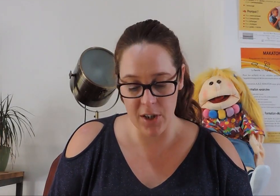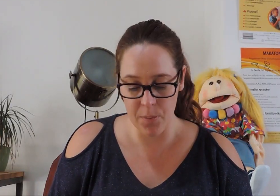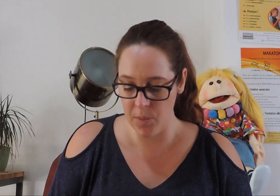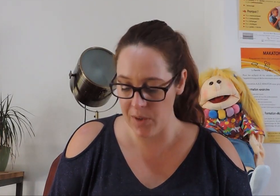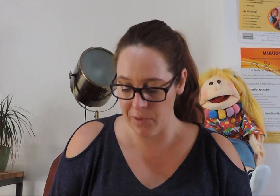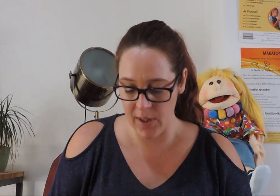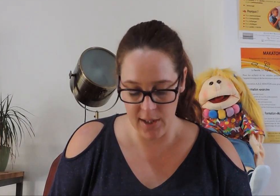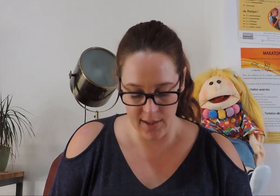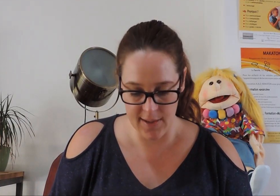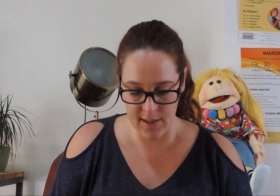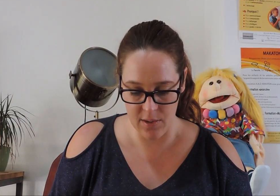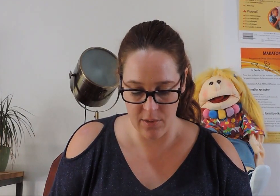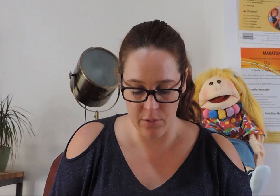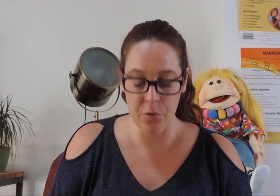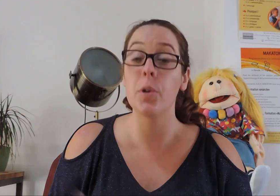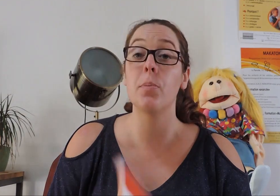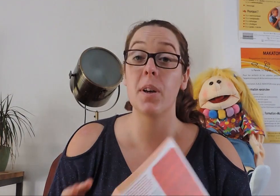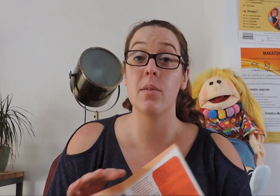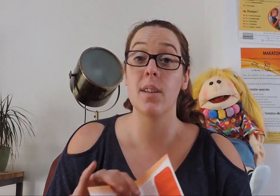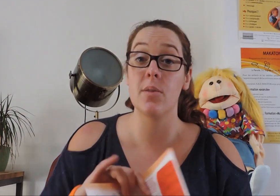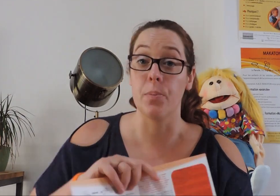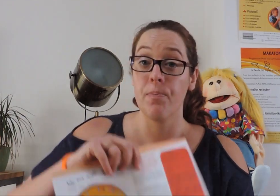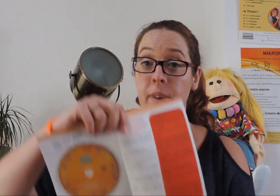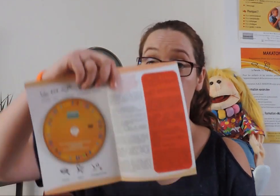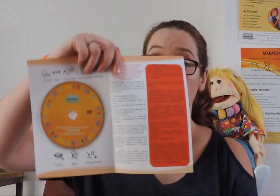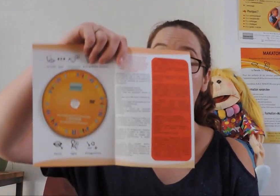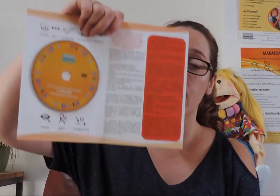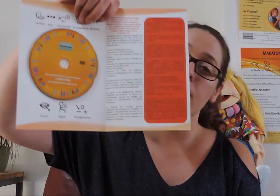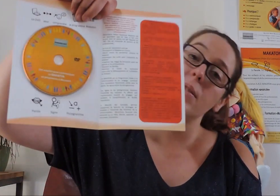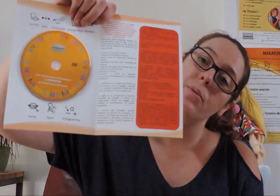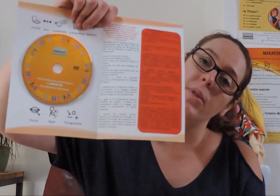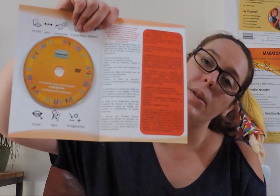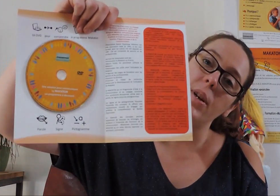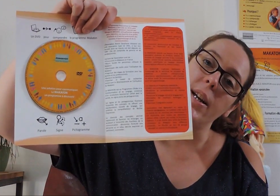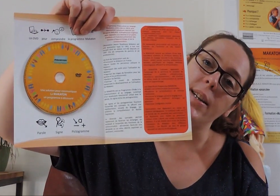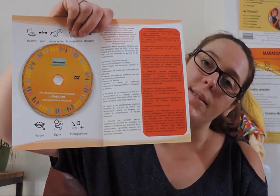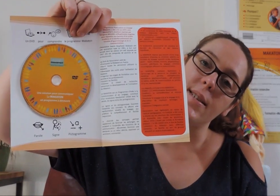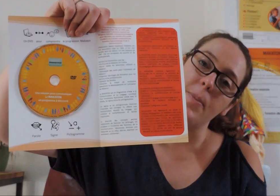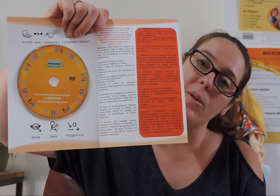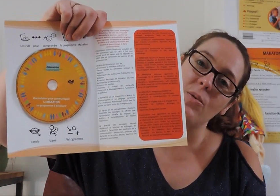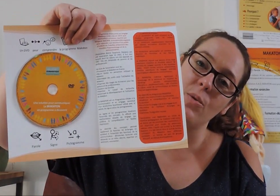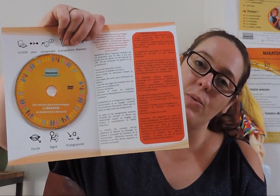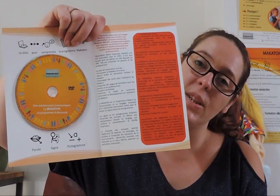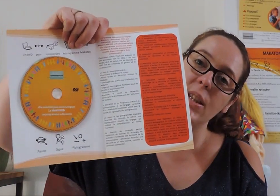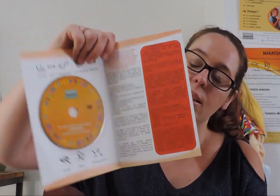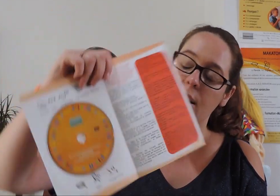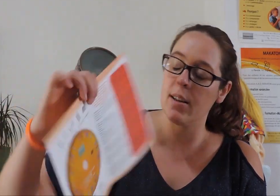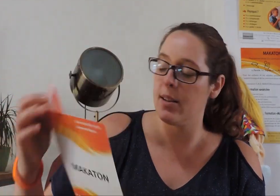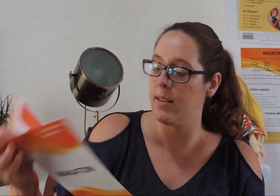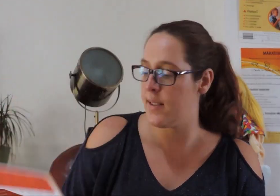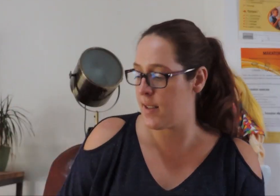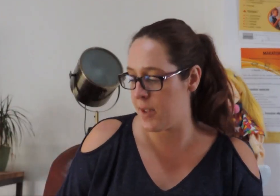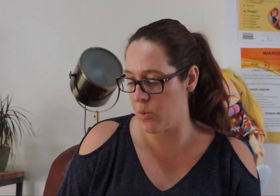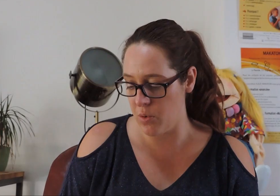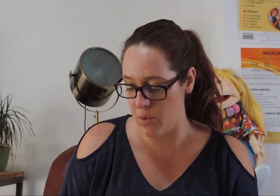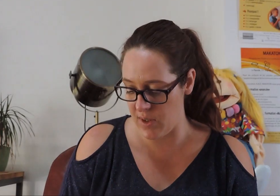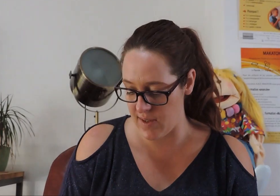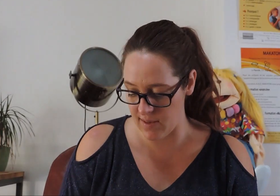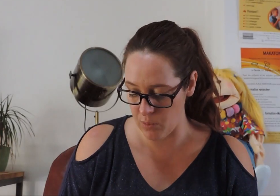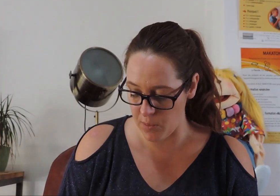est vachement bien fait c'est euh le support de présentation euh si vous voulez voilà il y des expériences de vie il y a des expériences des exemples